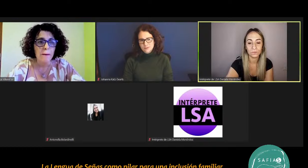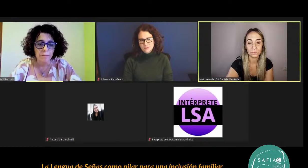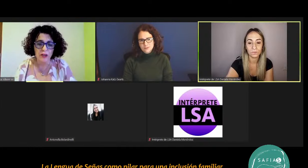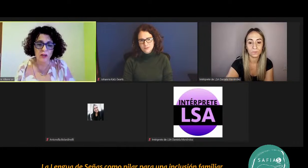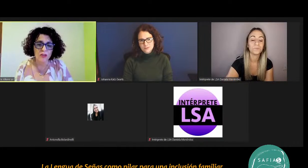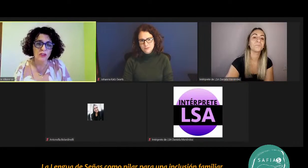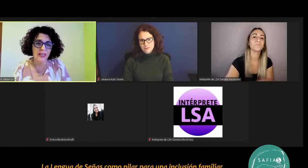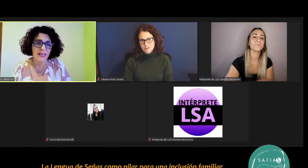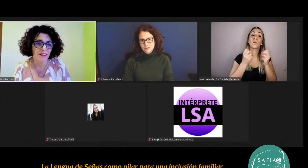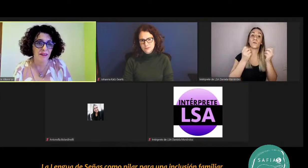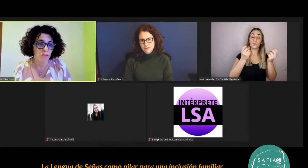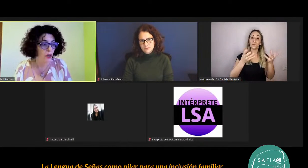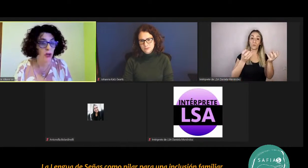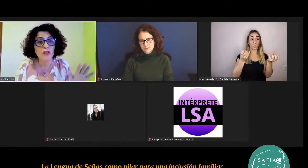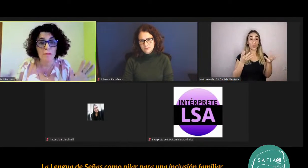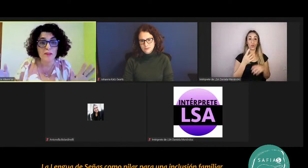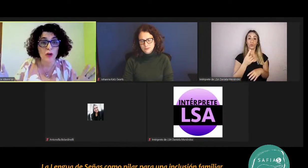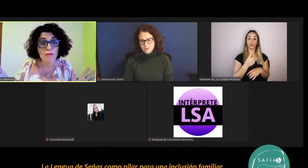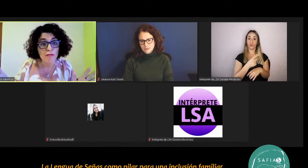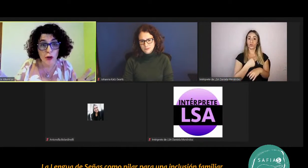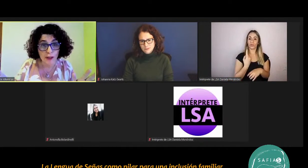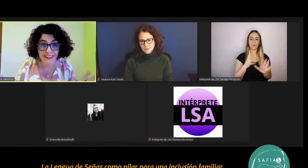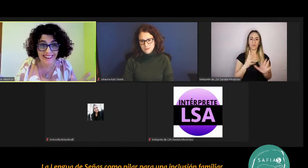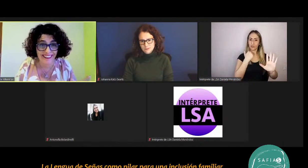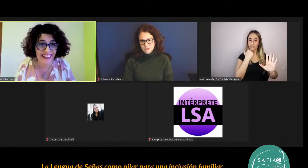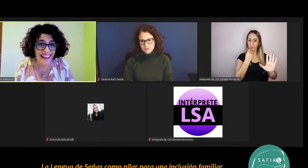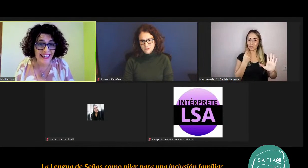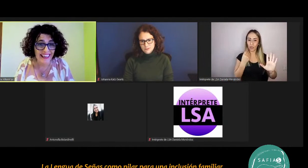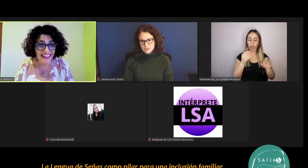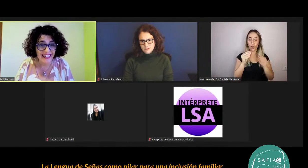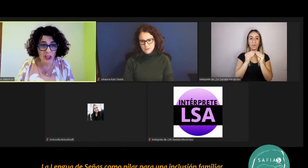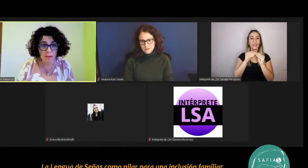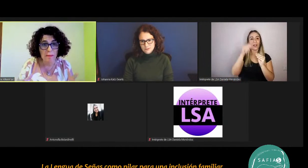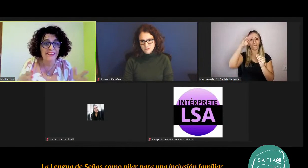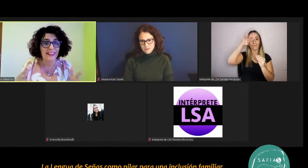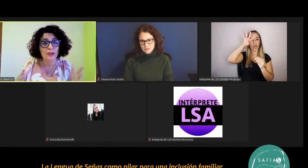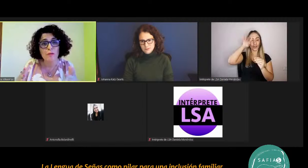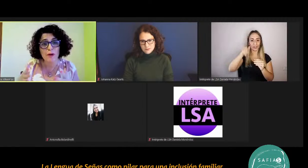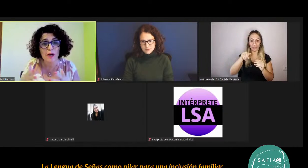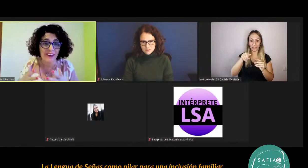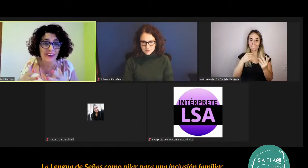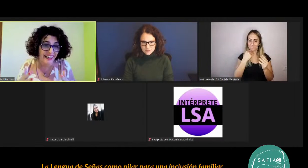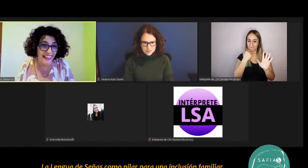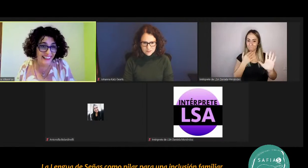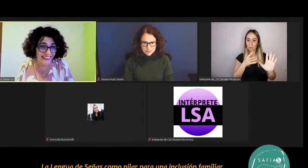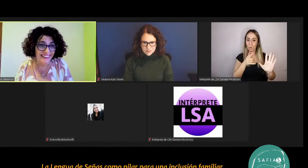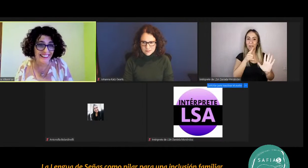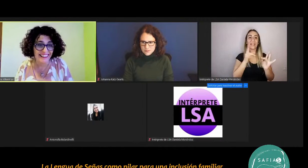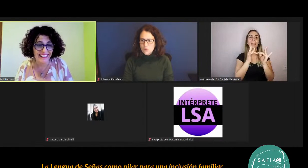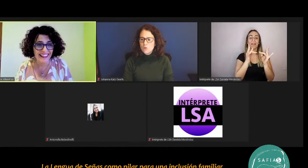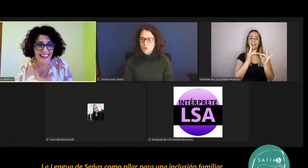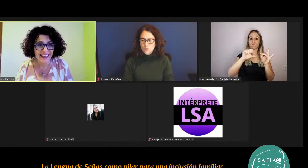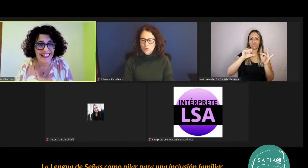Bien, bueno, nosotras, no sé qué pasó con Flor, que me parece que tuvo un problema con